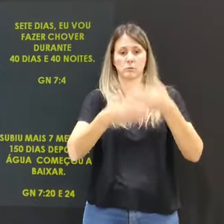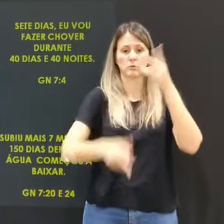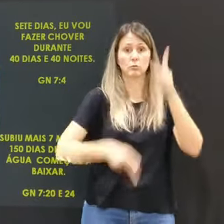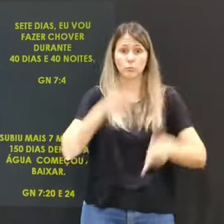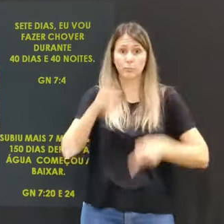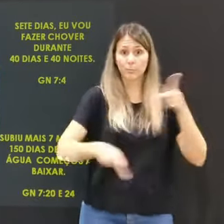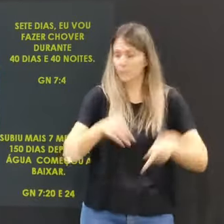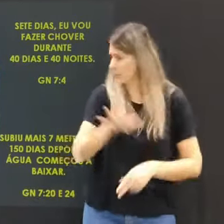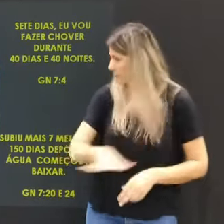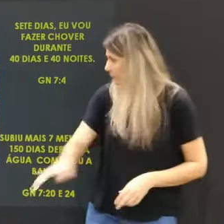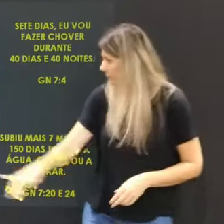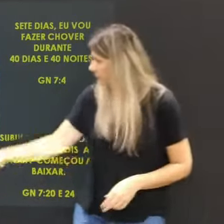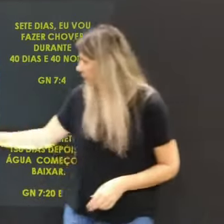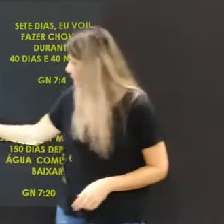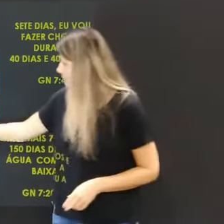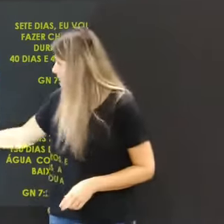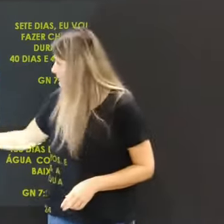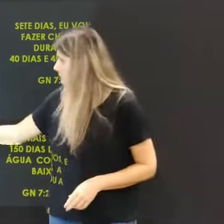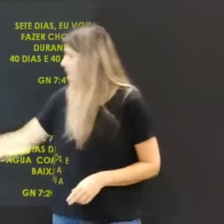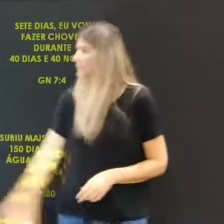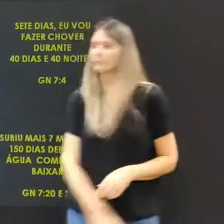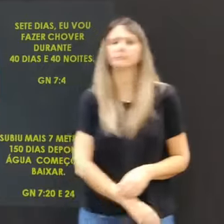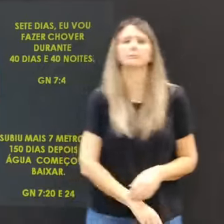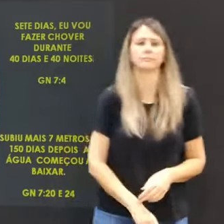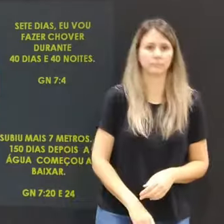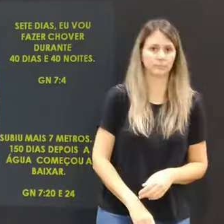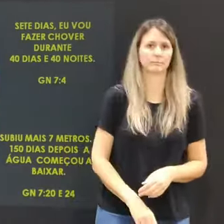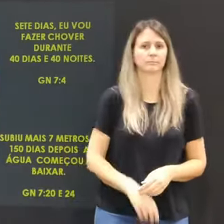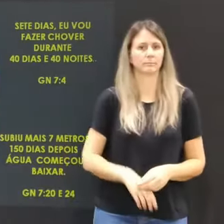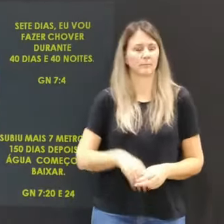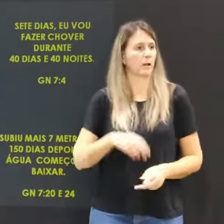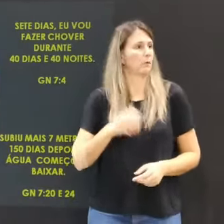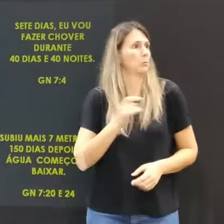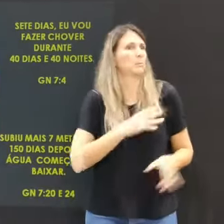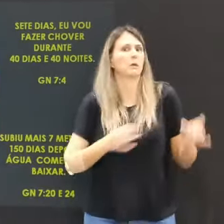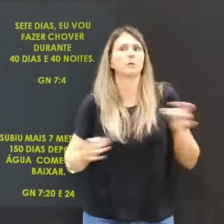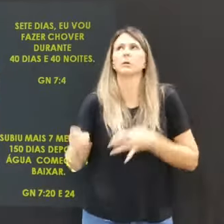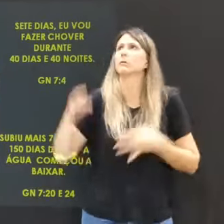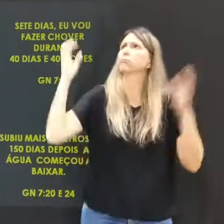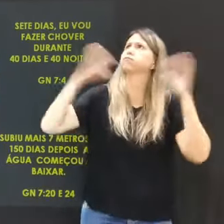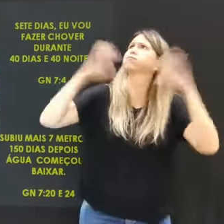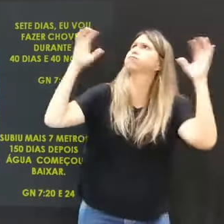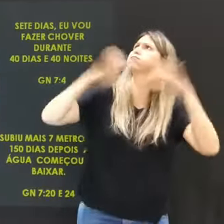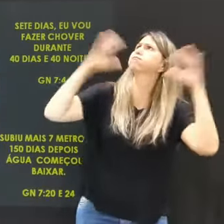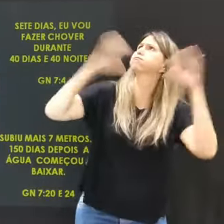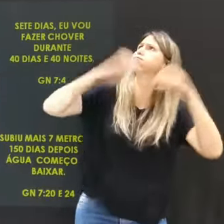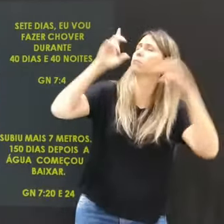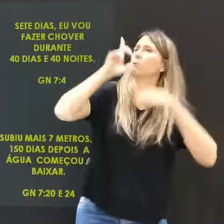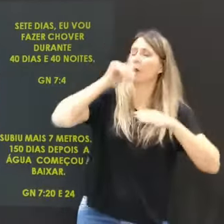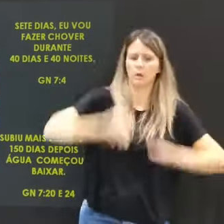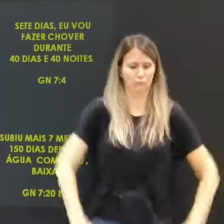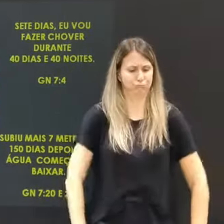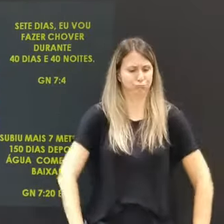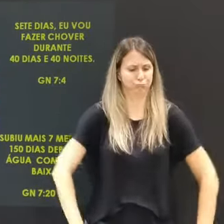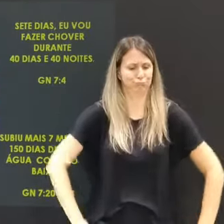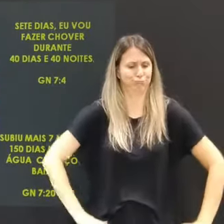E Deus falou para Noé que entrasse na arca, que ele fecharia a arca. E quando começou a chover, houve um desespero,